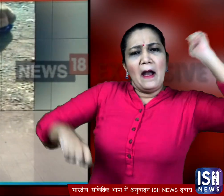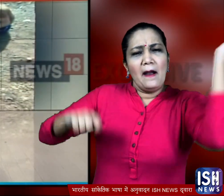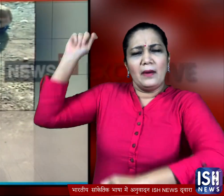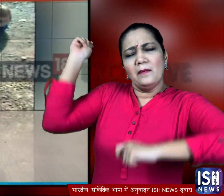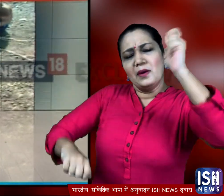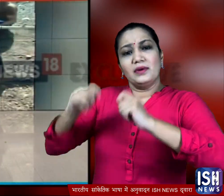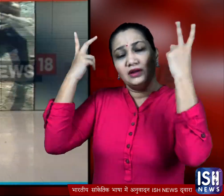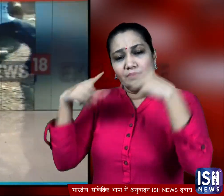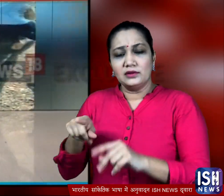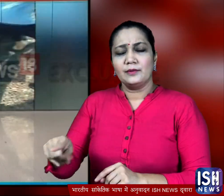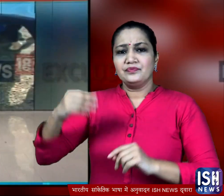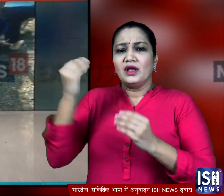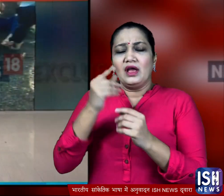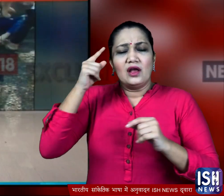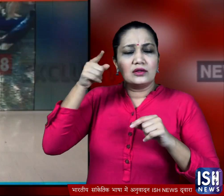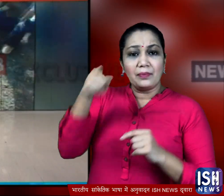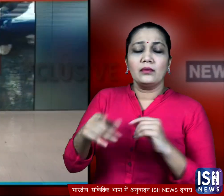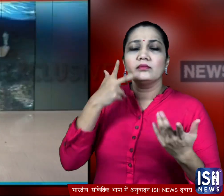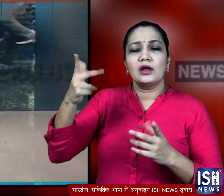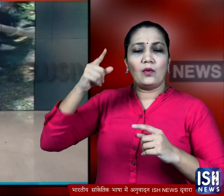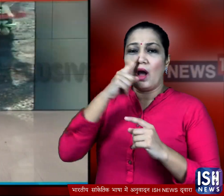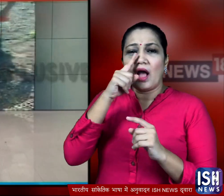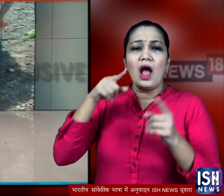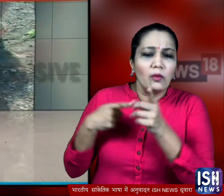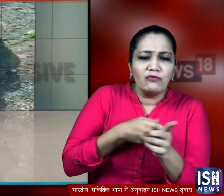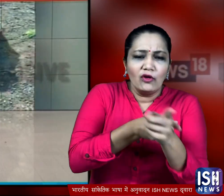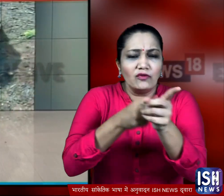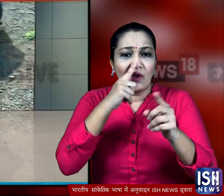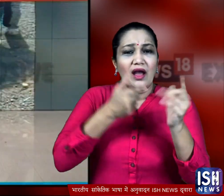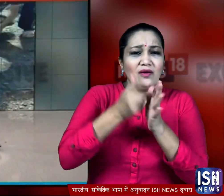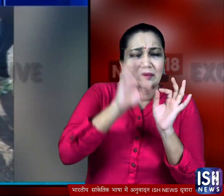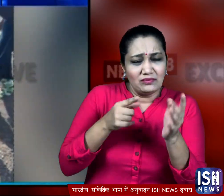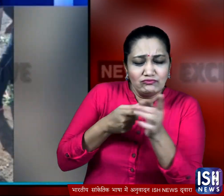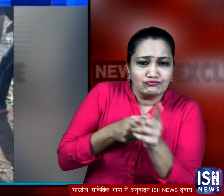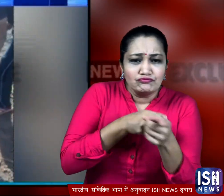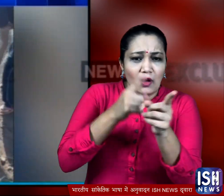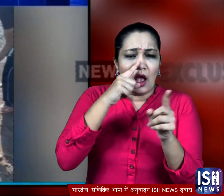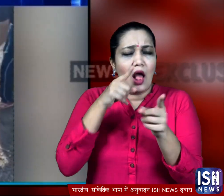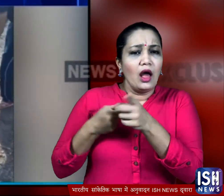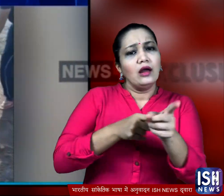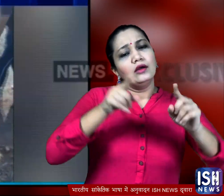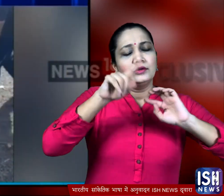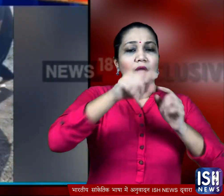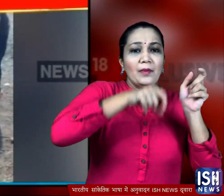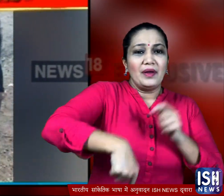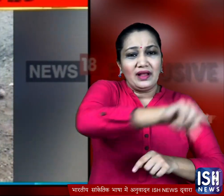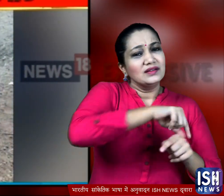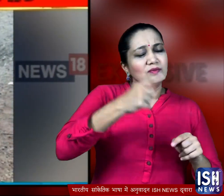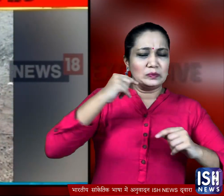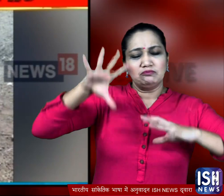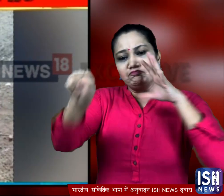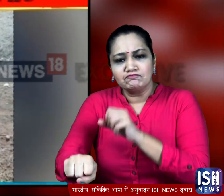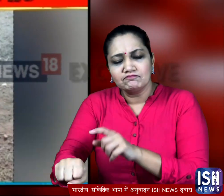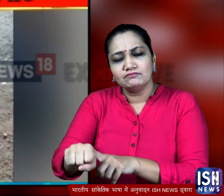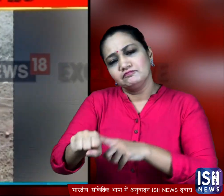कर दी। आरोप है कि यह लड़का पिछले कई दिनों से गांव की एक लड़की का पीछा कर रहा था, जिसके बाद गांव के कुछ लोगों ने